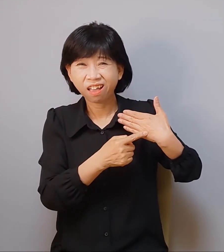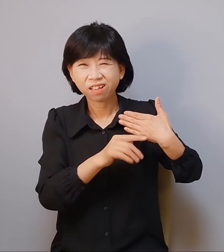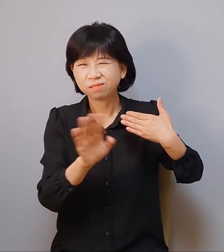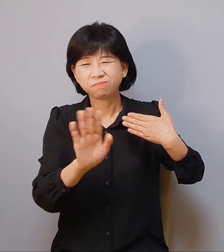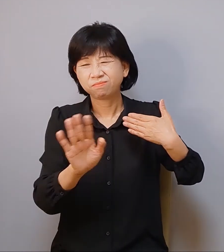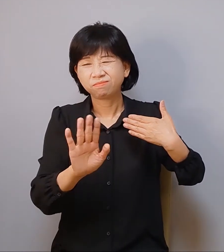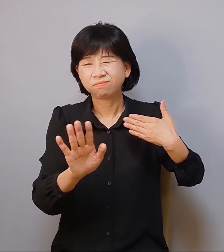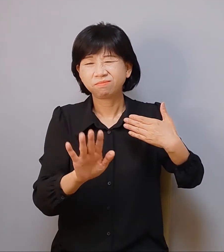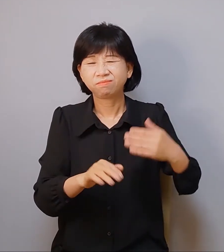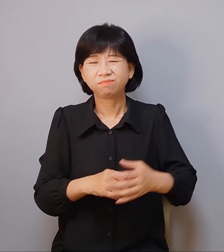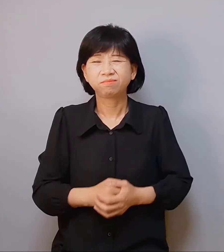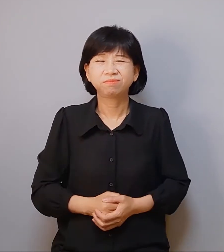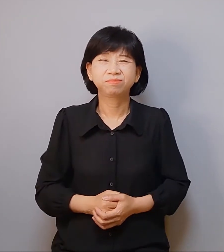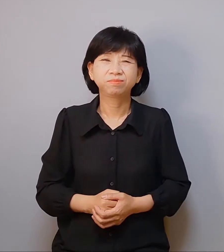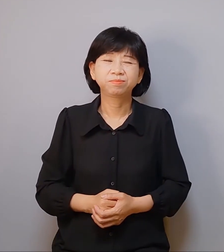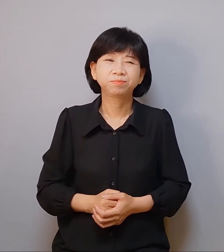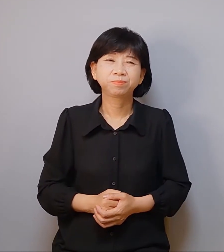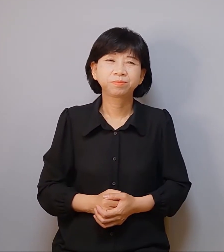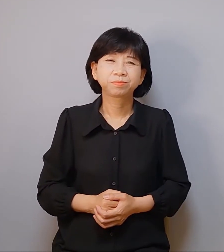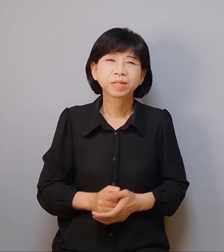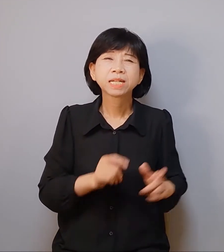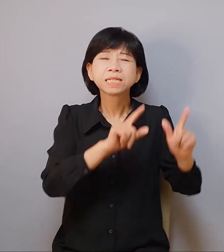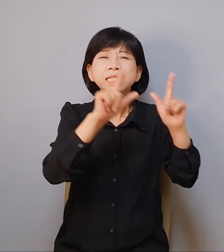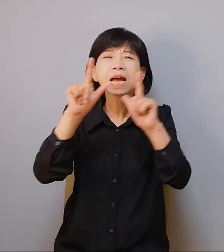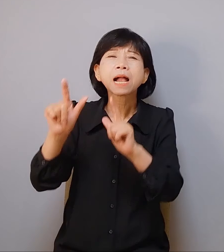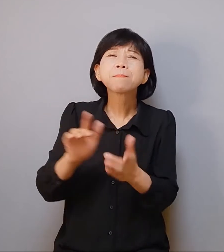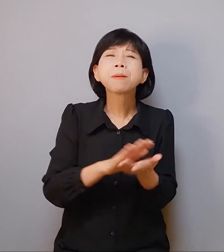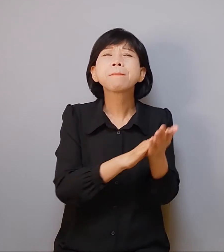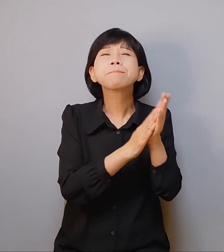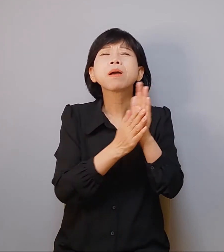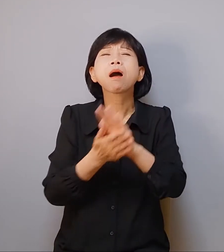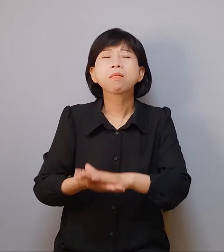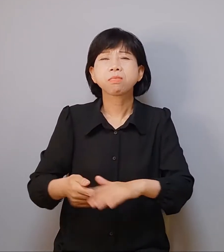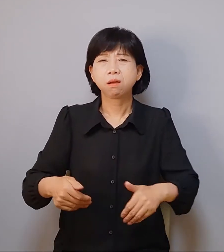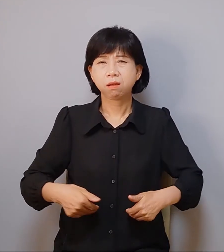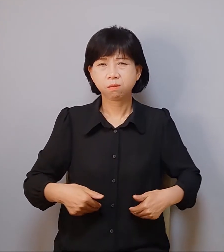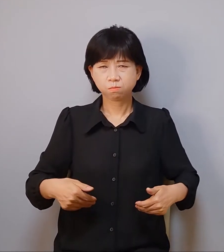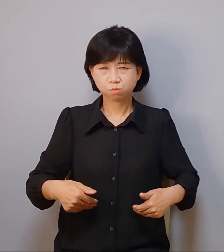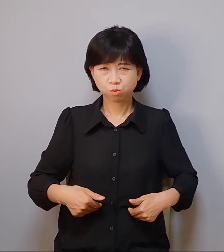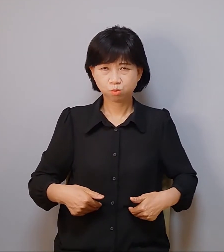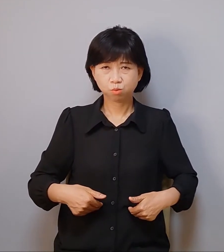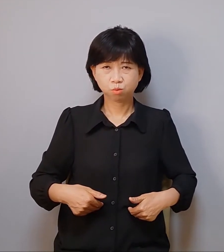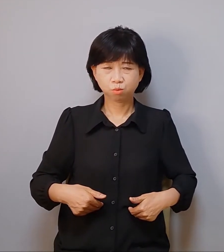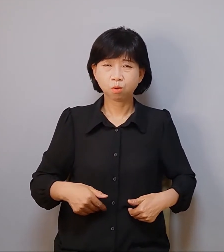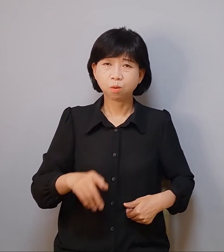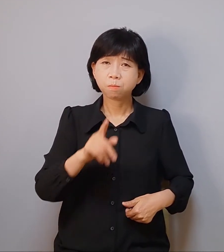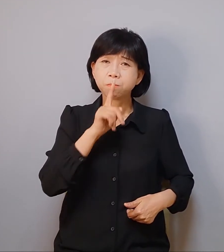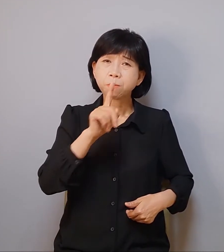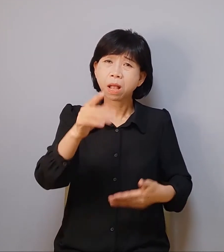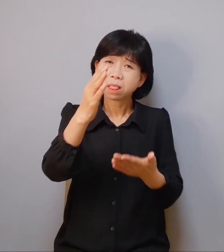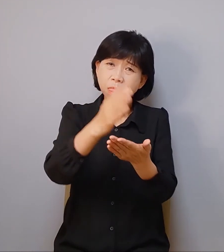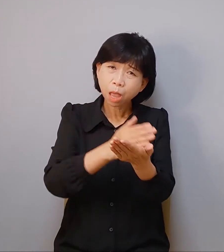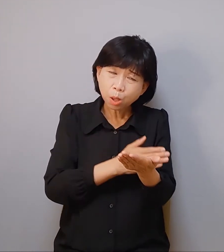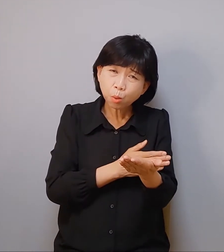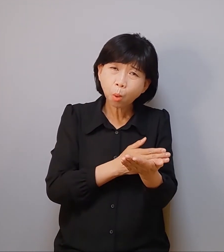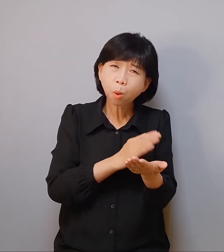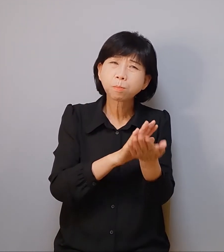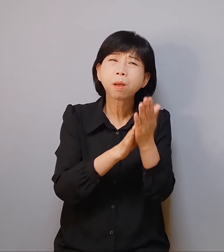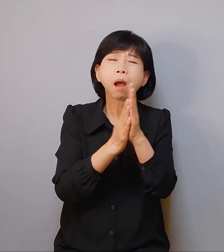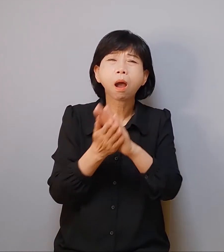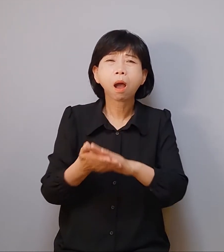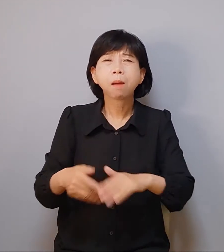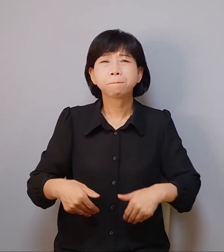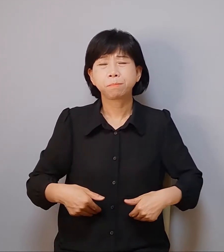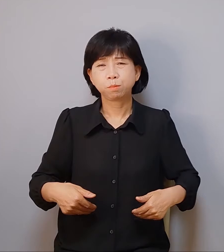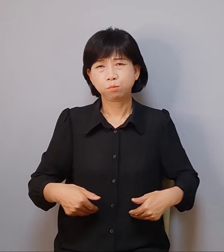아닙니다. 삶이 달라져야지요. 그 말하는 내용이 달라져야지요. 생각하는 게, 가슴으로 품는